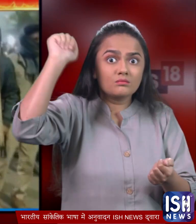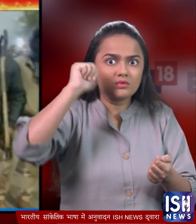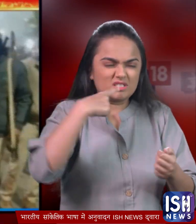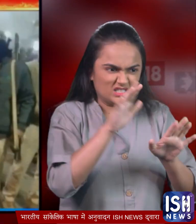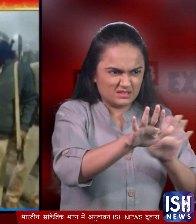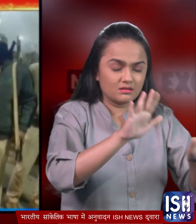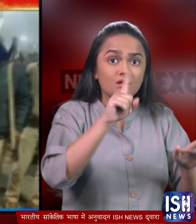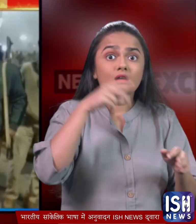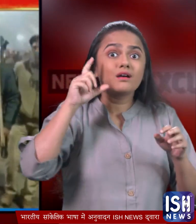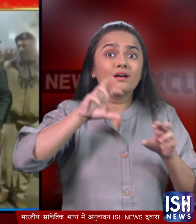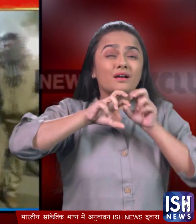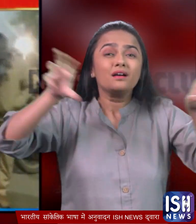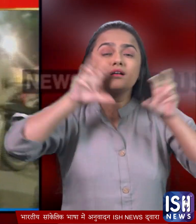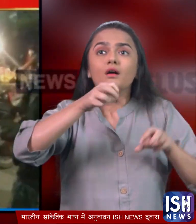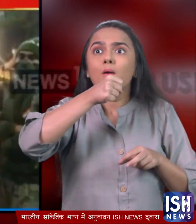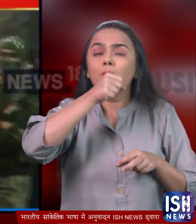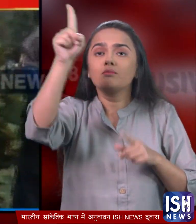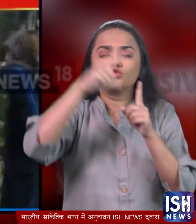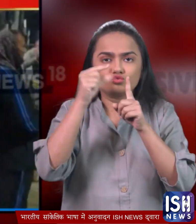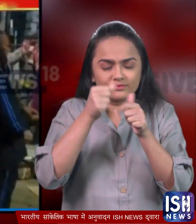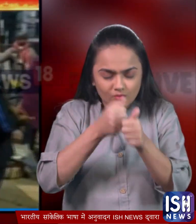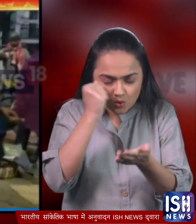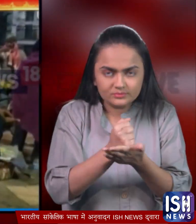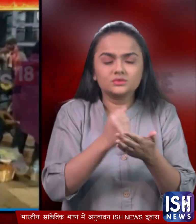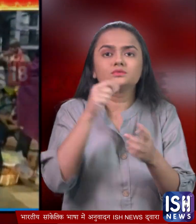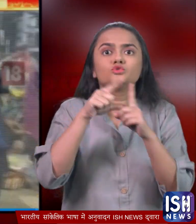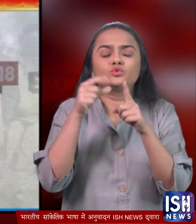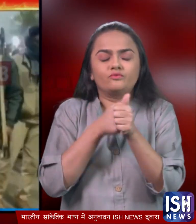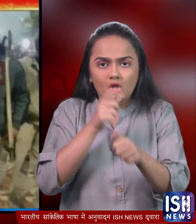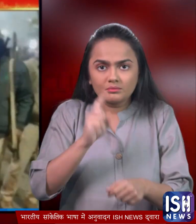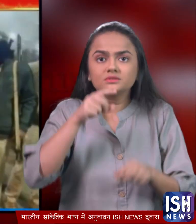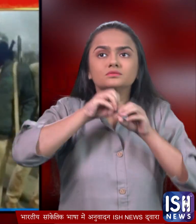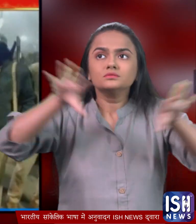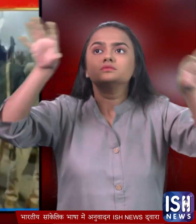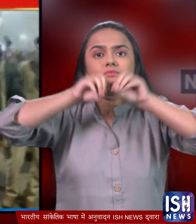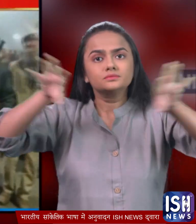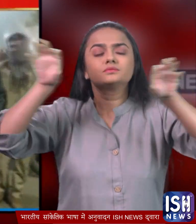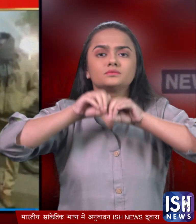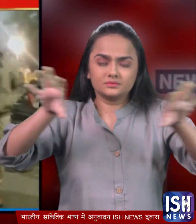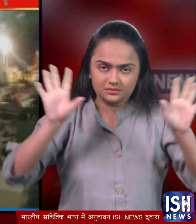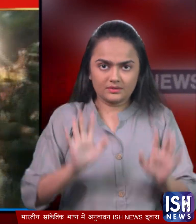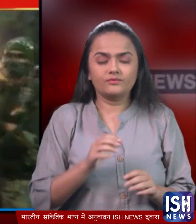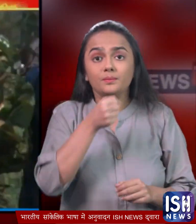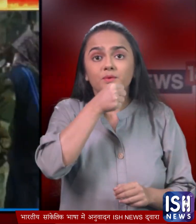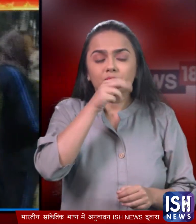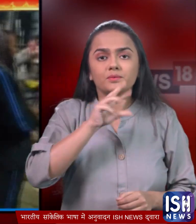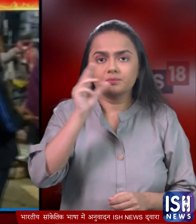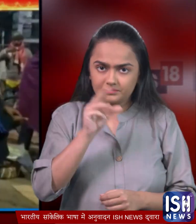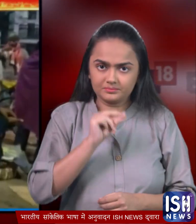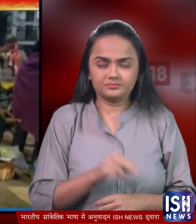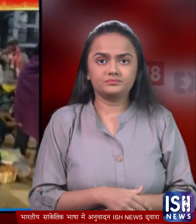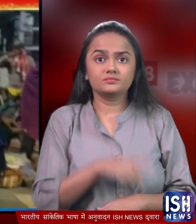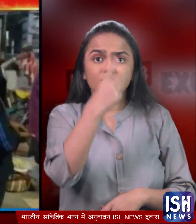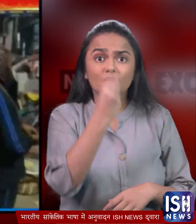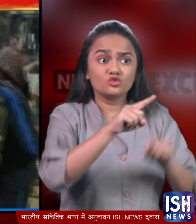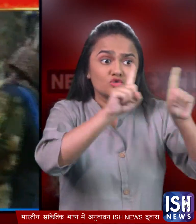मोर्चा संभाला और लाउडस्पीकर के जरिए लोगों से नाइट कर्फ्यू का पालन करने की अपील की। आप सभी से ज्यादा निवेदन है कि आप अपनी